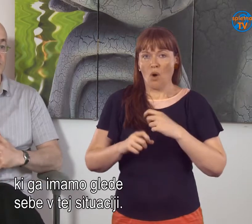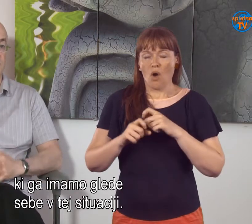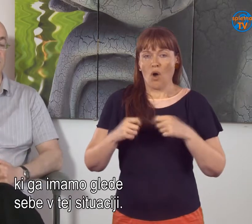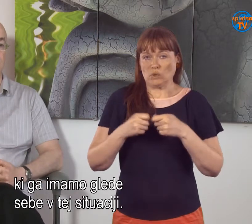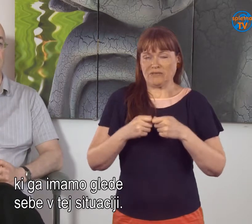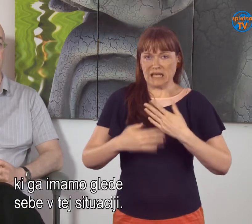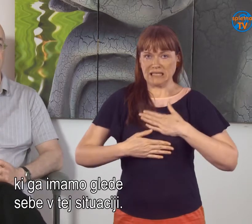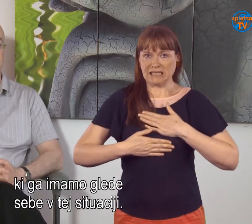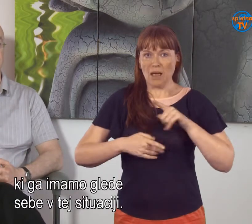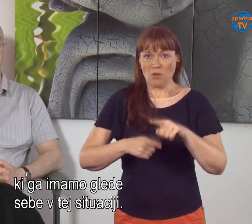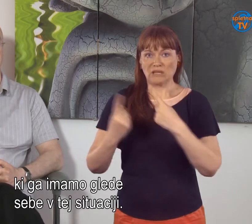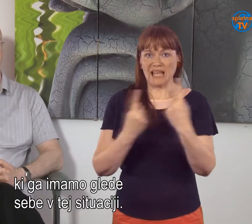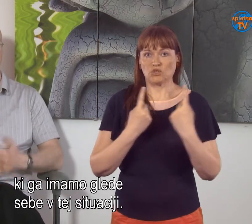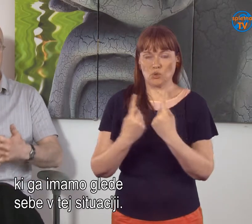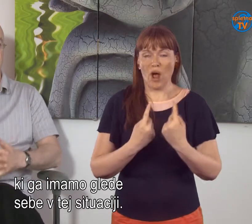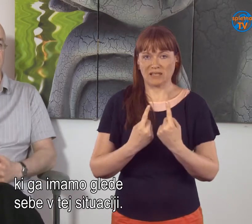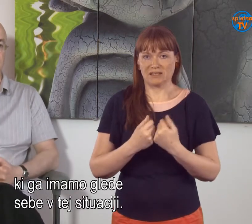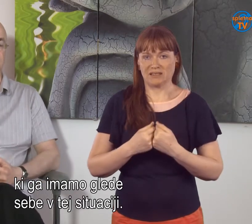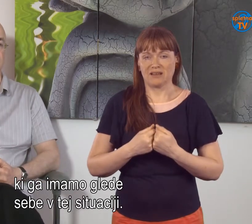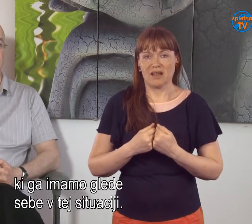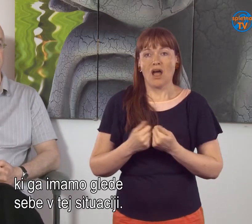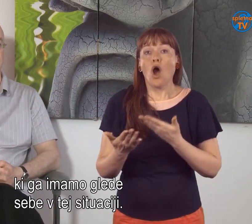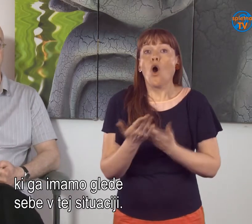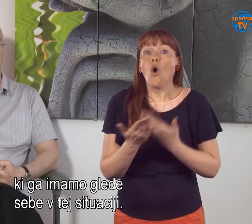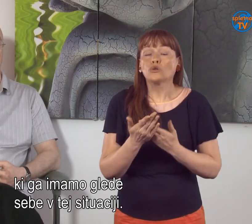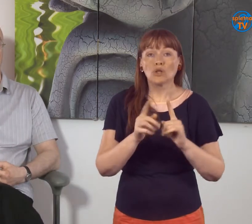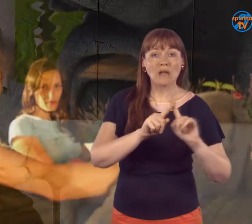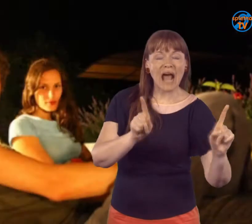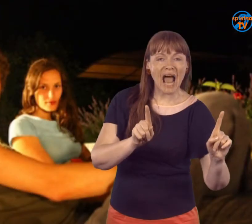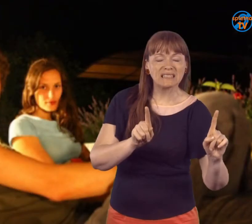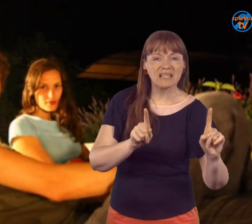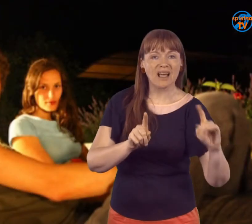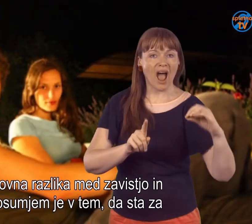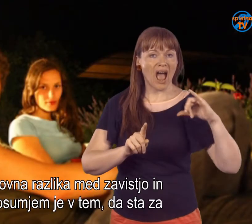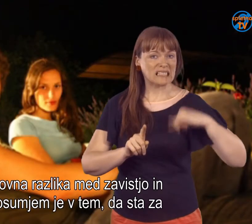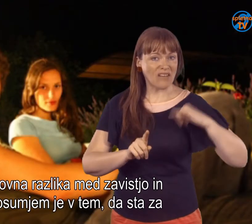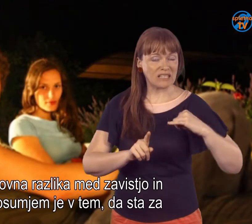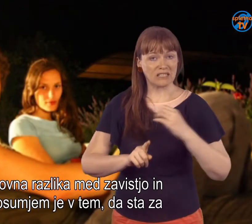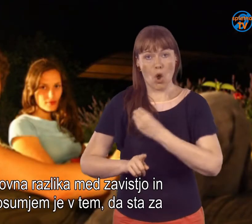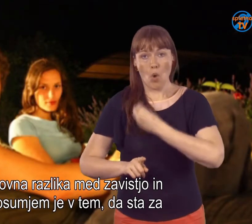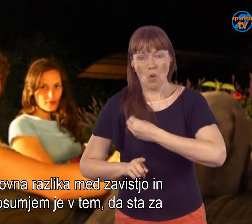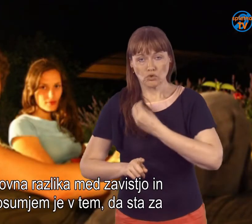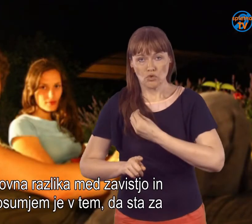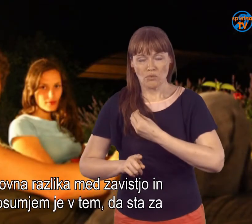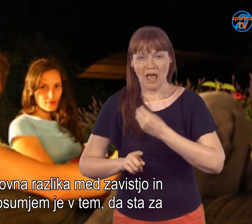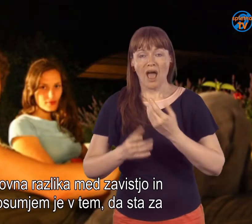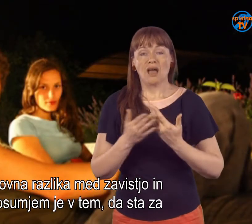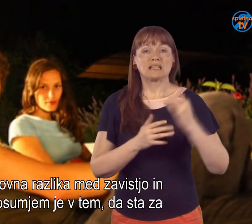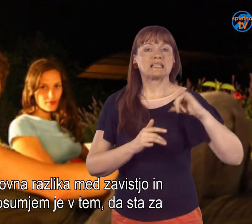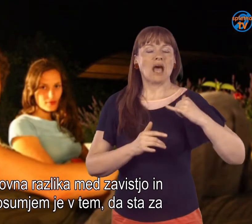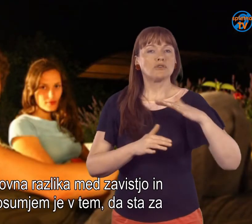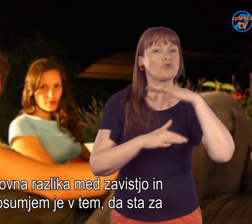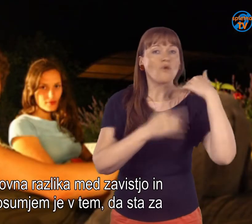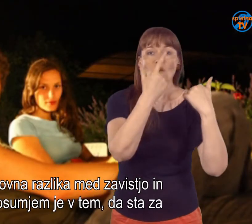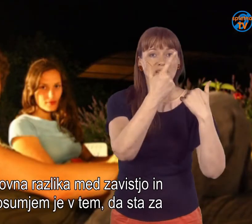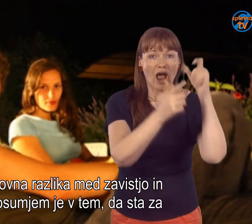slab občutek, ki ga imamo glede sebe v tej situaciji. Osnovna razlika med zavistjo in ljubosumjem je v